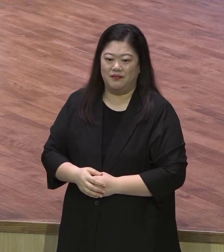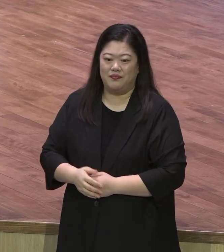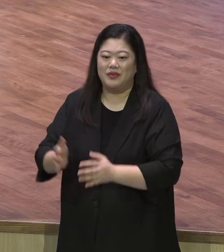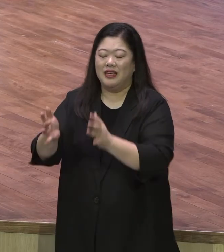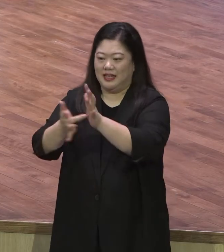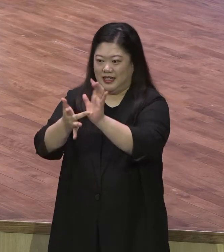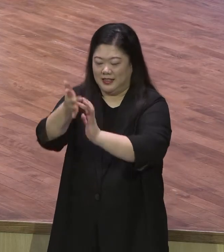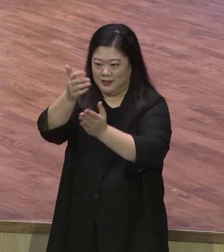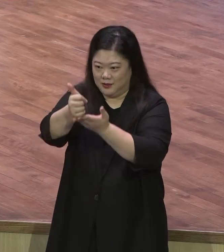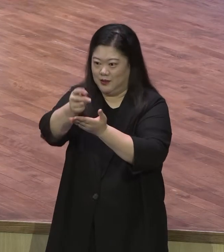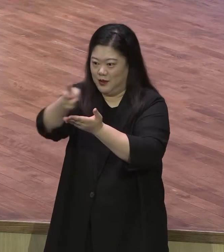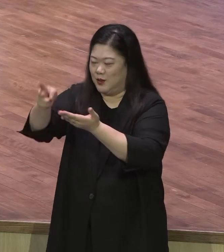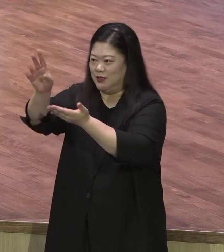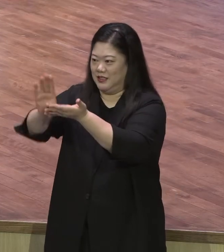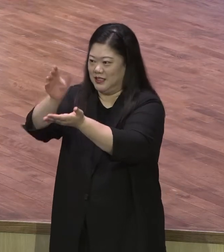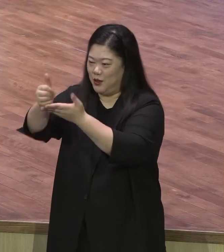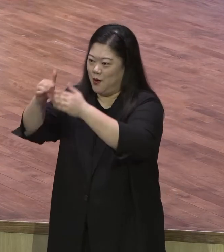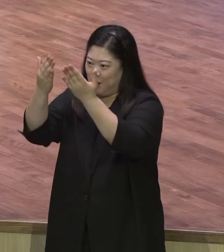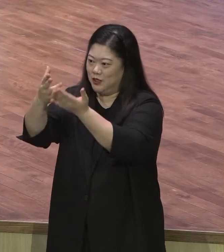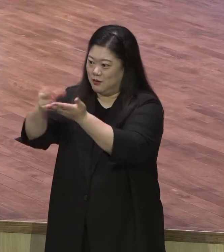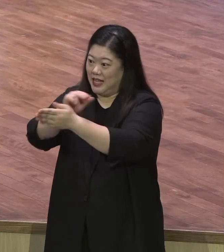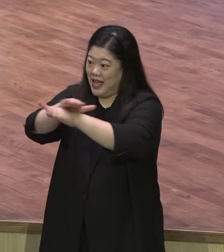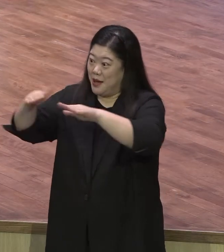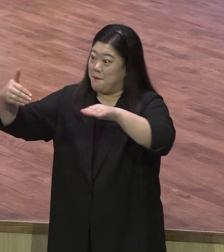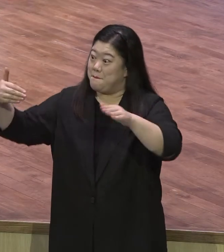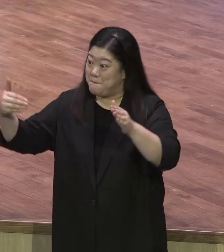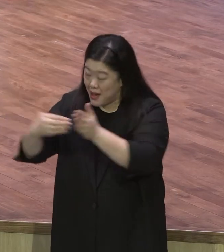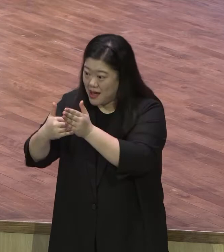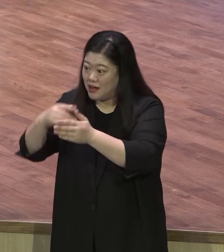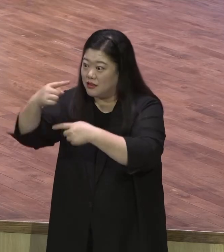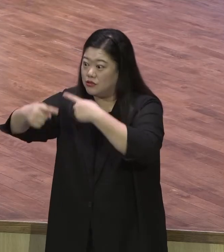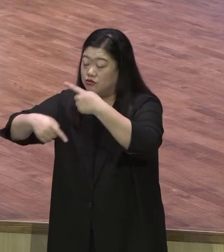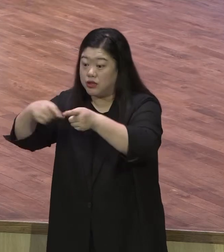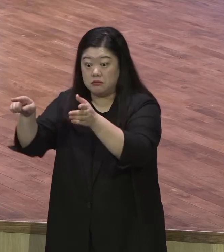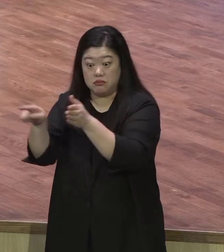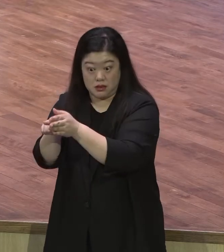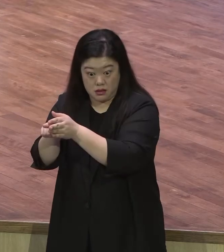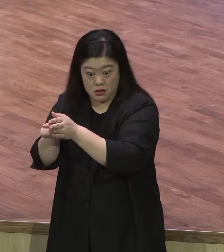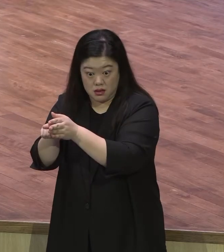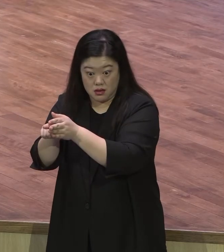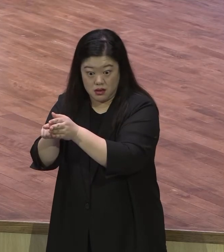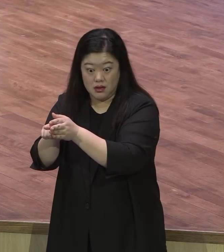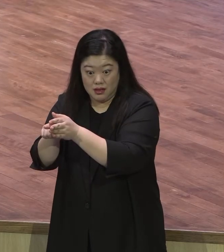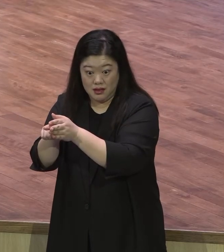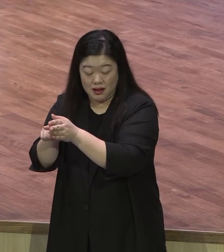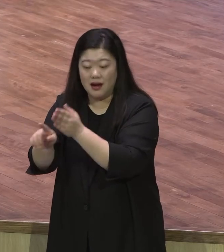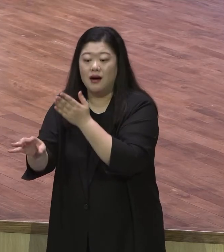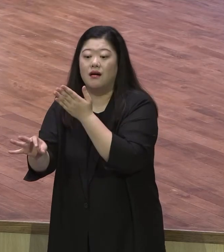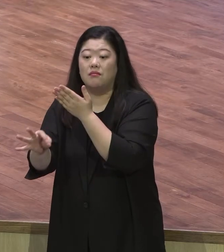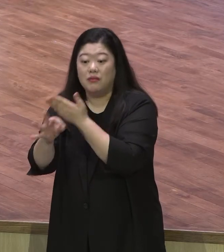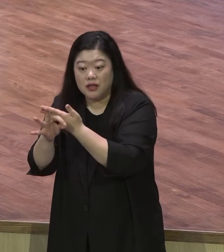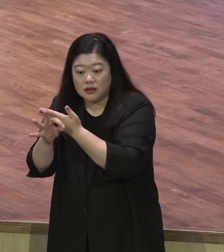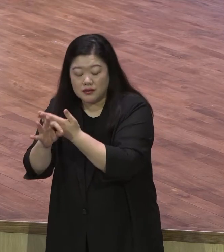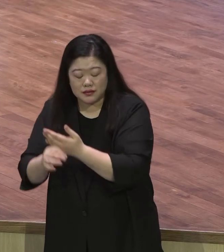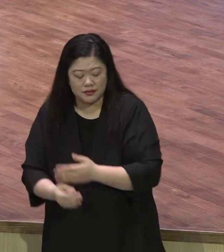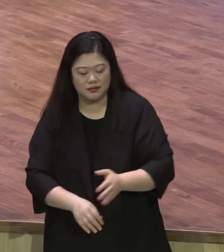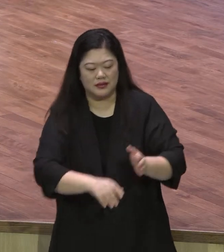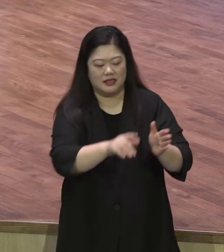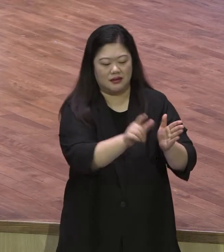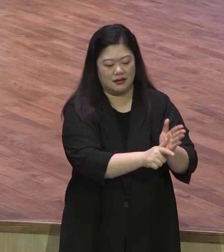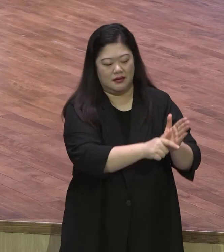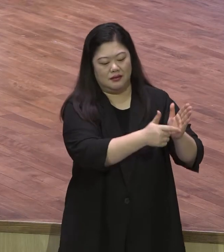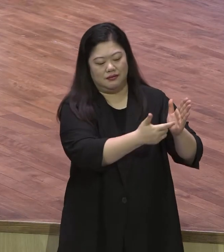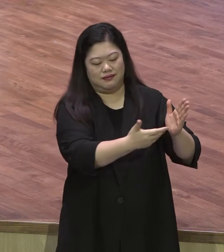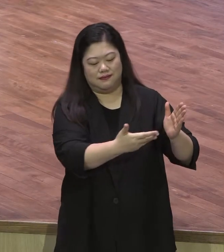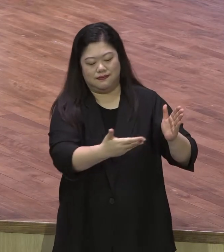내 인생의 모든 문제 해결되신다는 영적 진리를 여러분을 고백하면서 시간이 흐르면 흐를수록